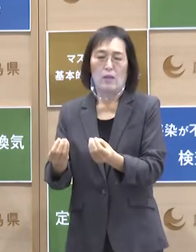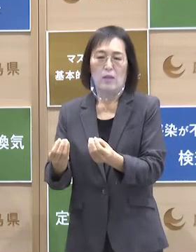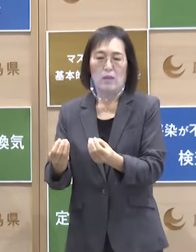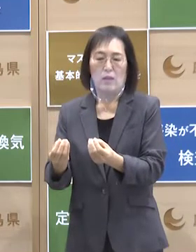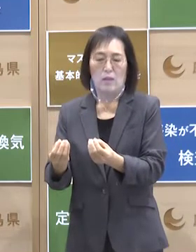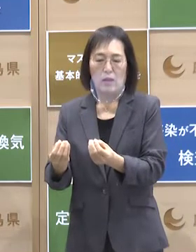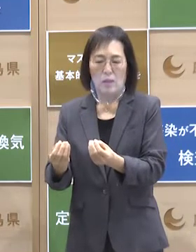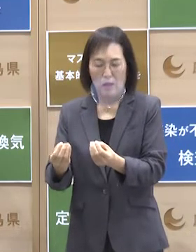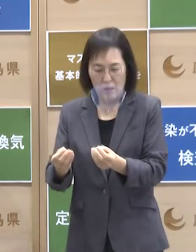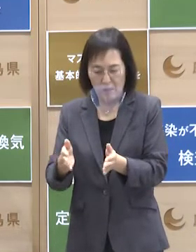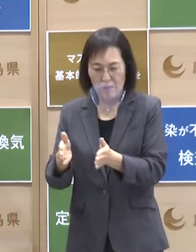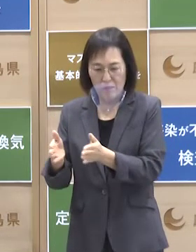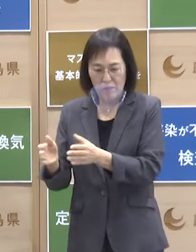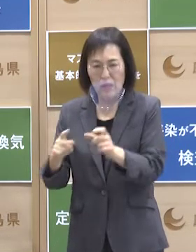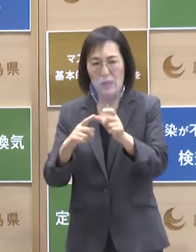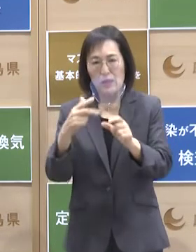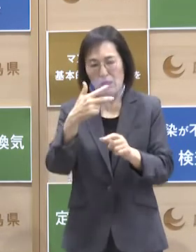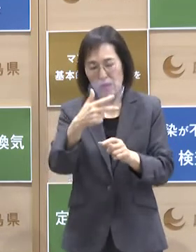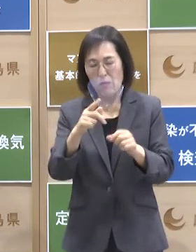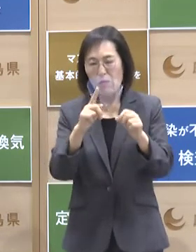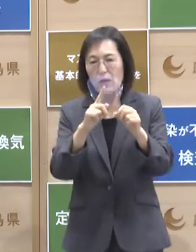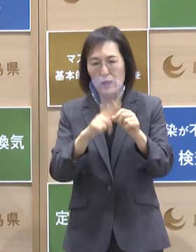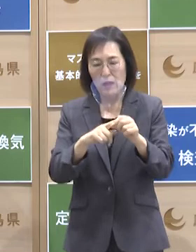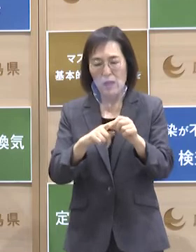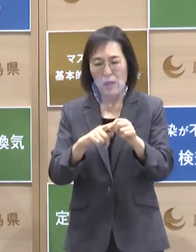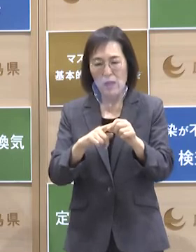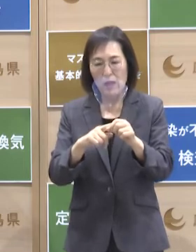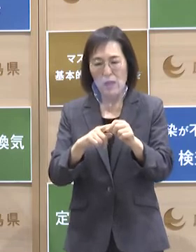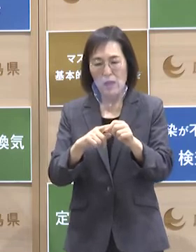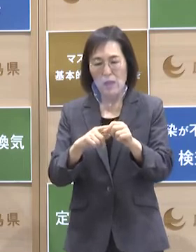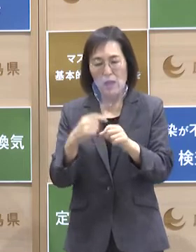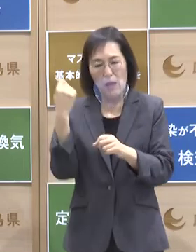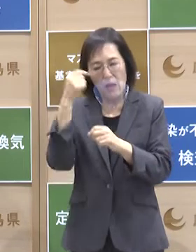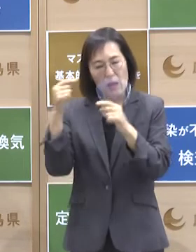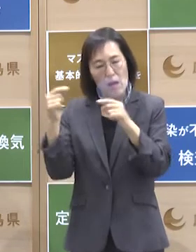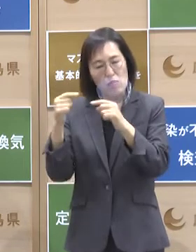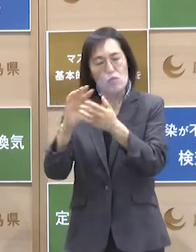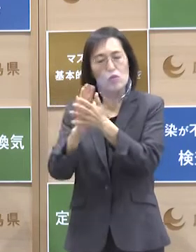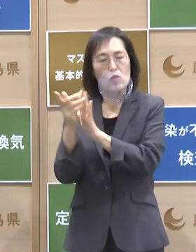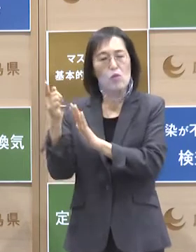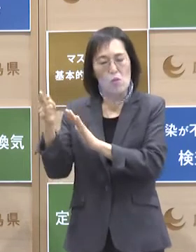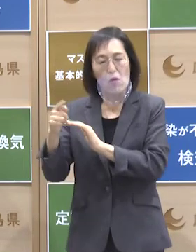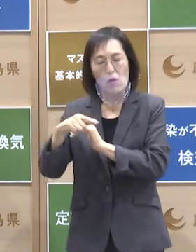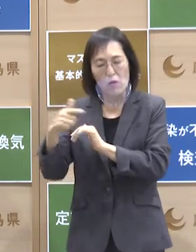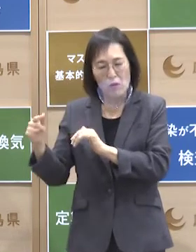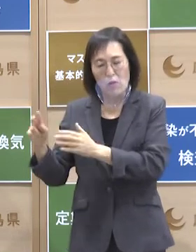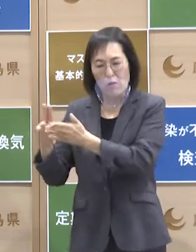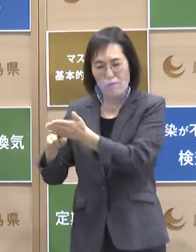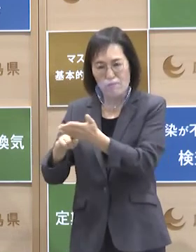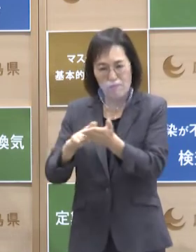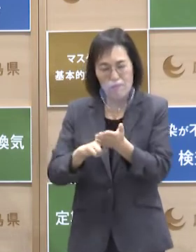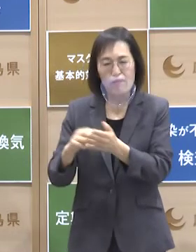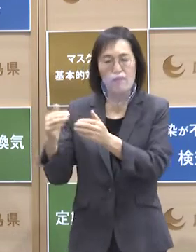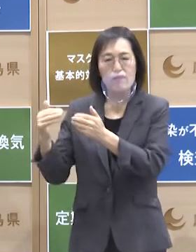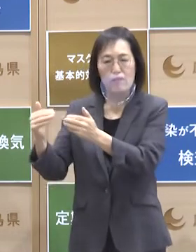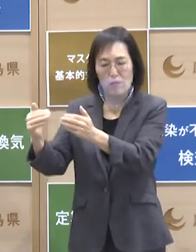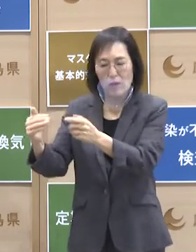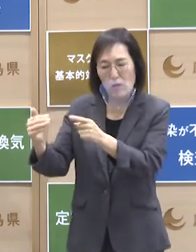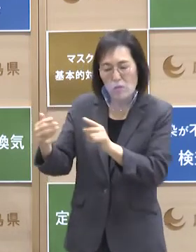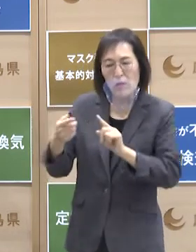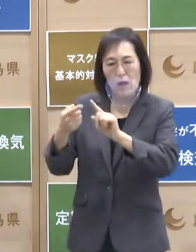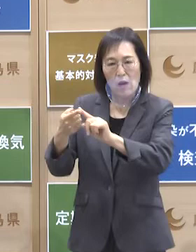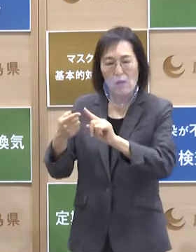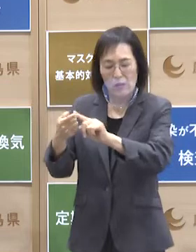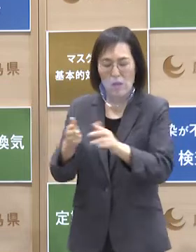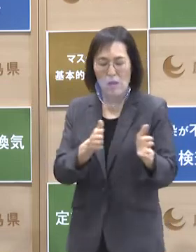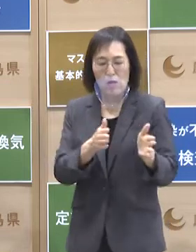この加速をして、外務省の方でも、いろんなことを決定をしていってですね、で我々もそれに合わせた